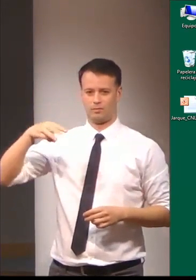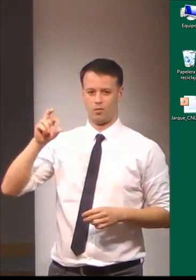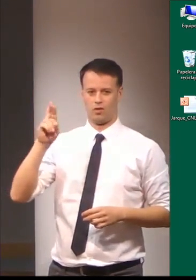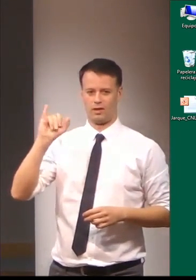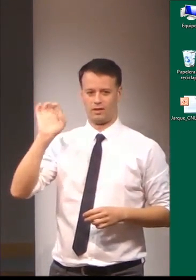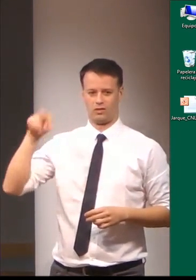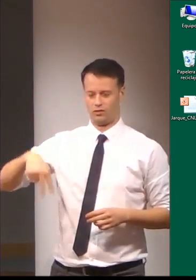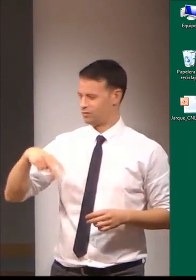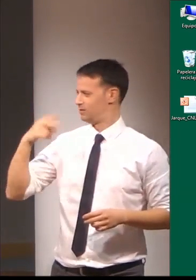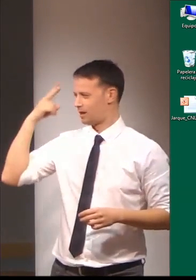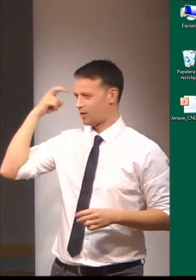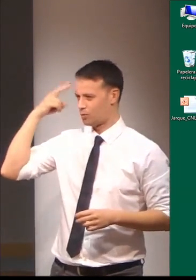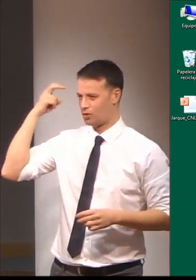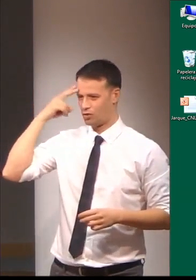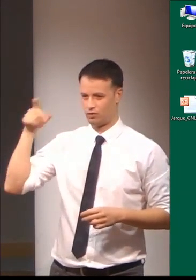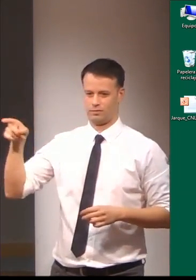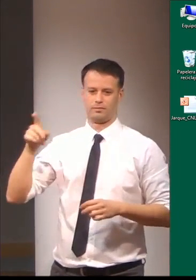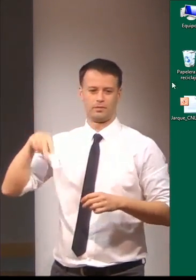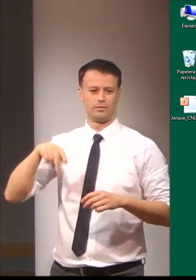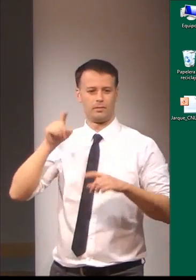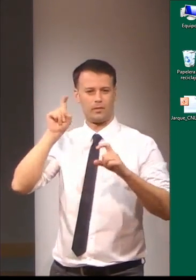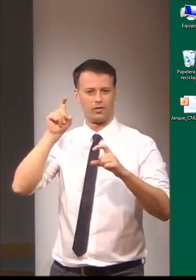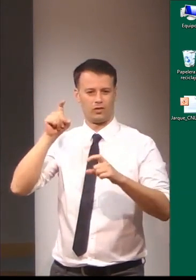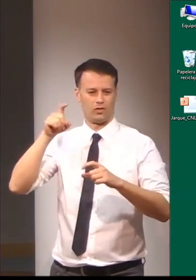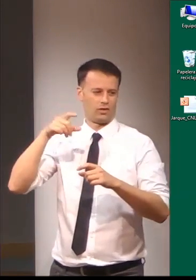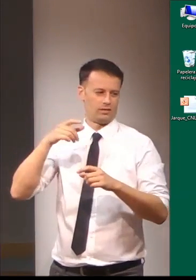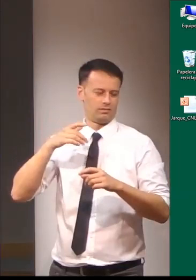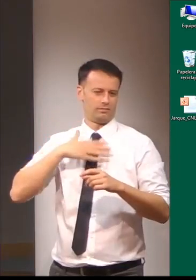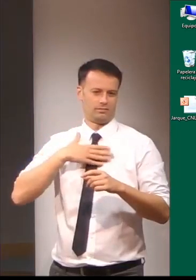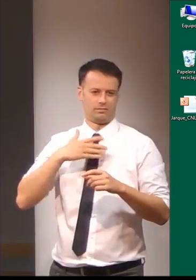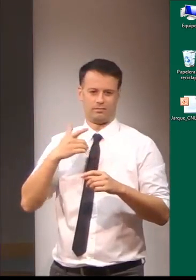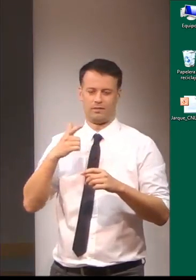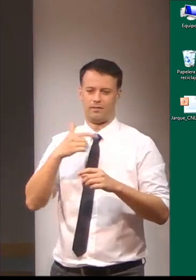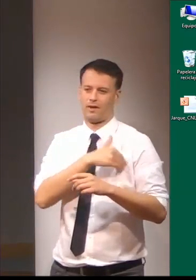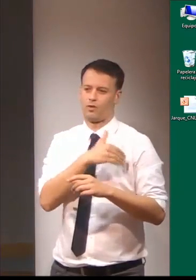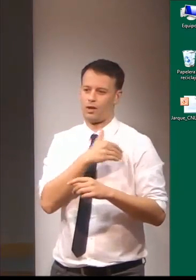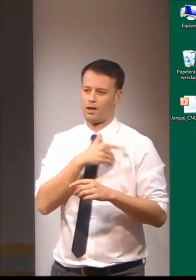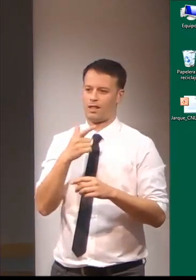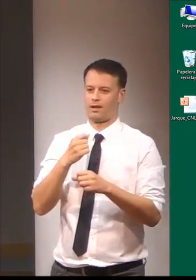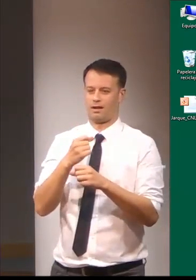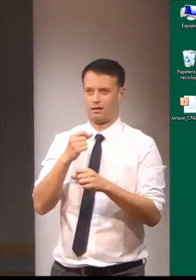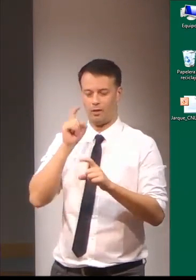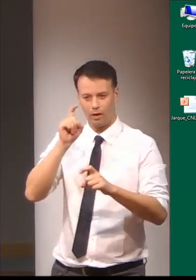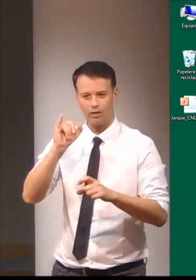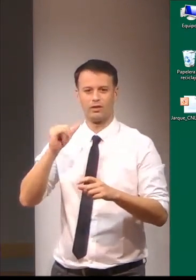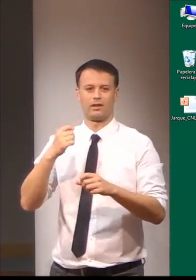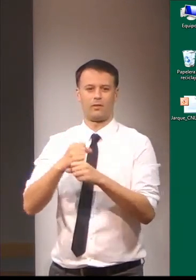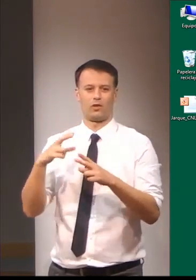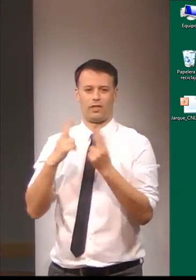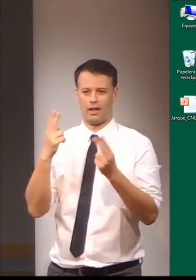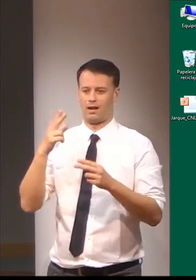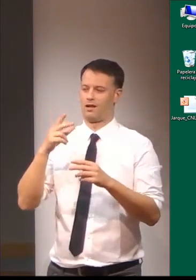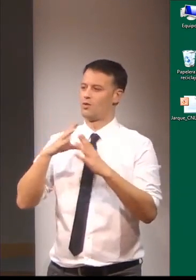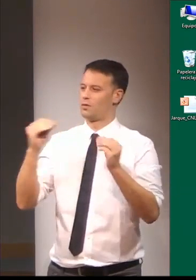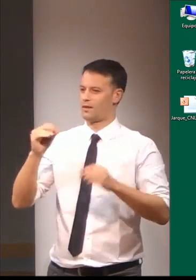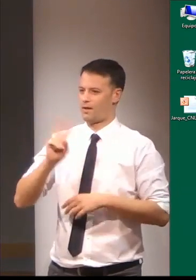intervenir, es Carlos Morillón, profesor de la Facultad de